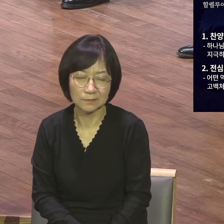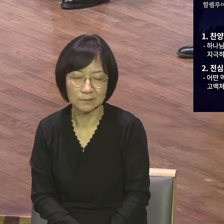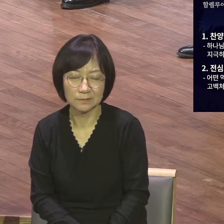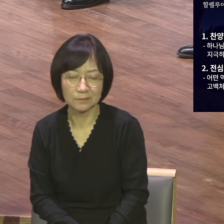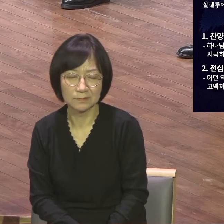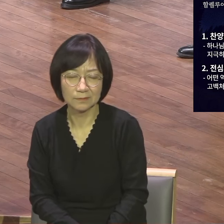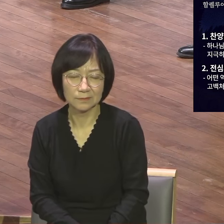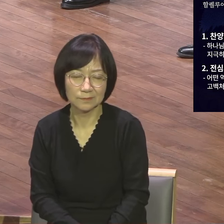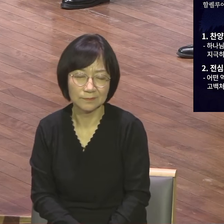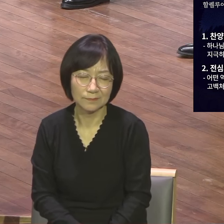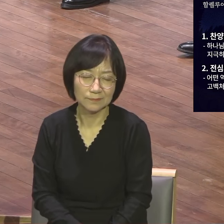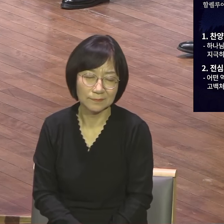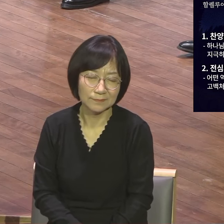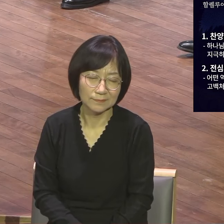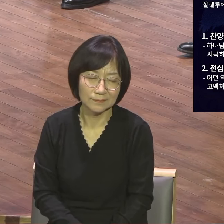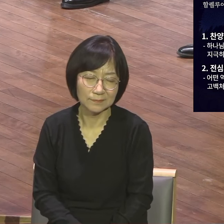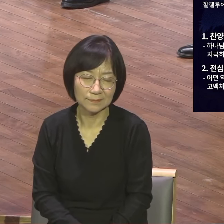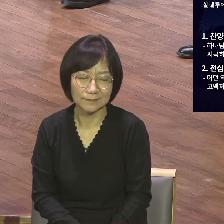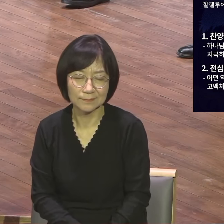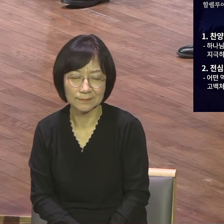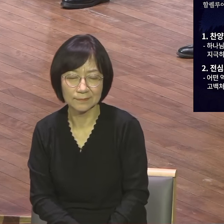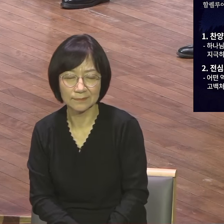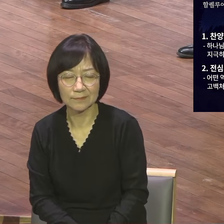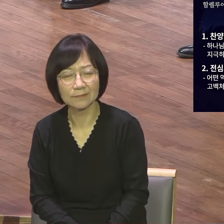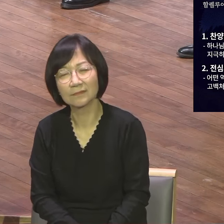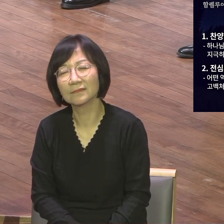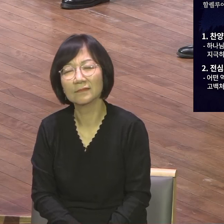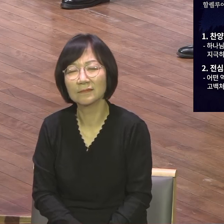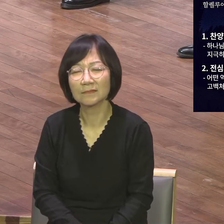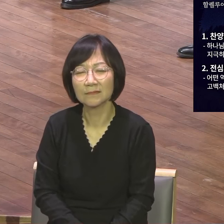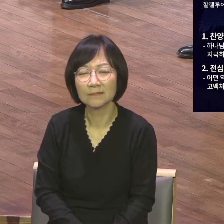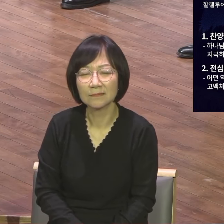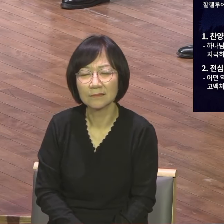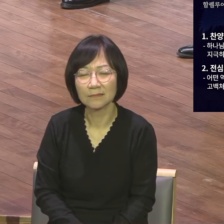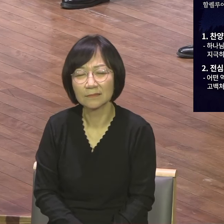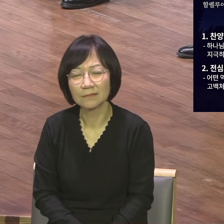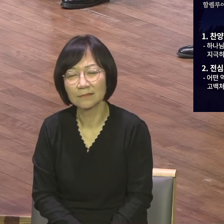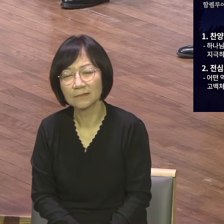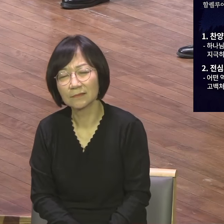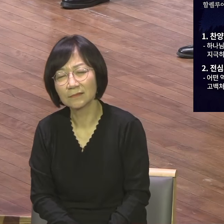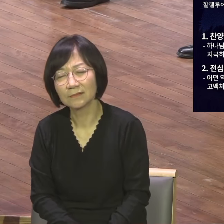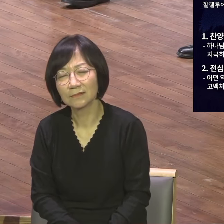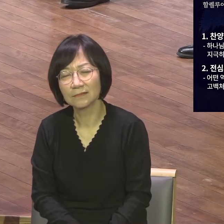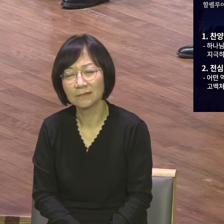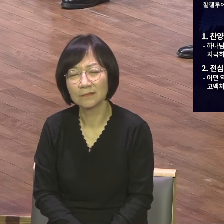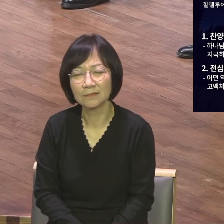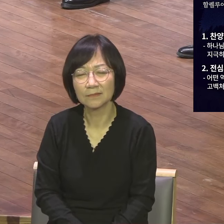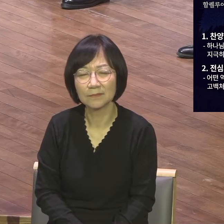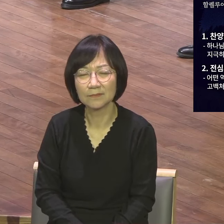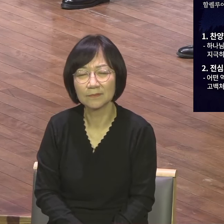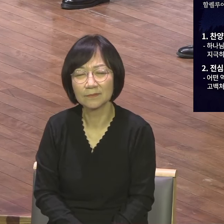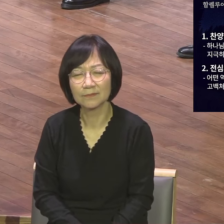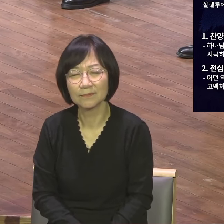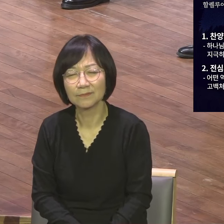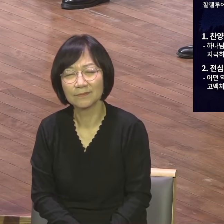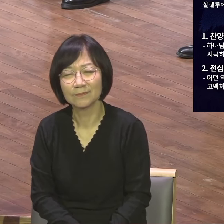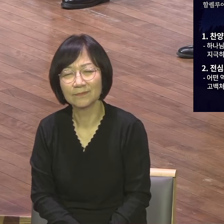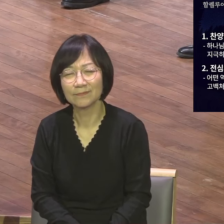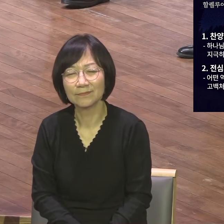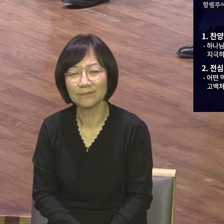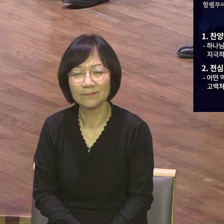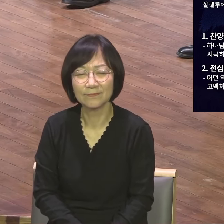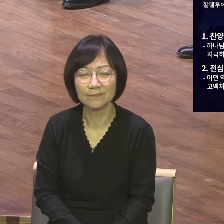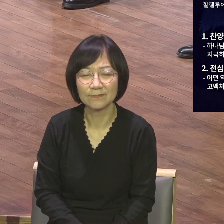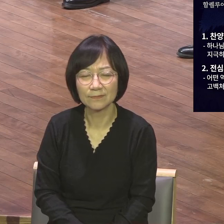영적으로 지망하고 생활적으로 지망하고 삶이 지내고 모든 색깔이 지내는 찬양의 능력을